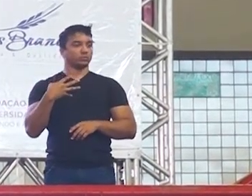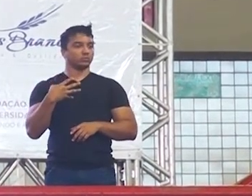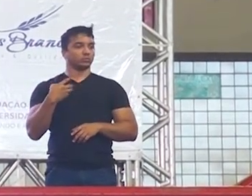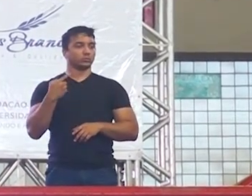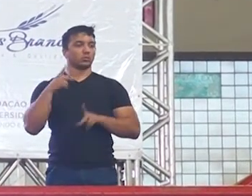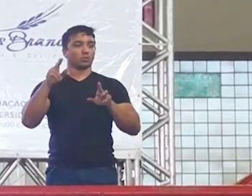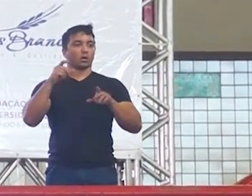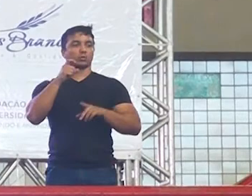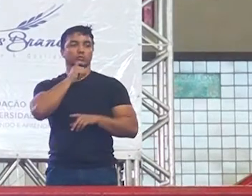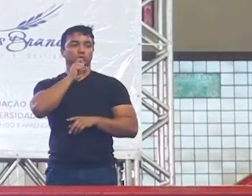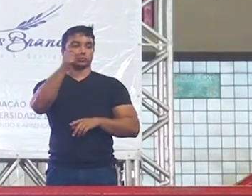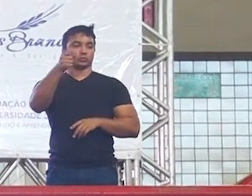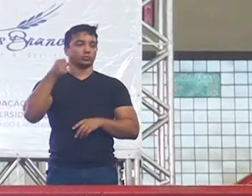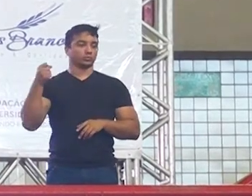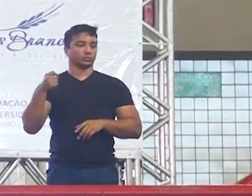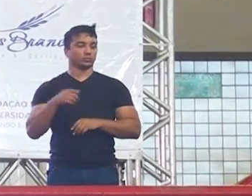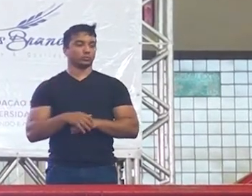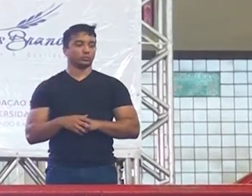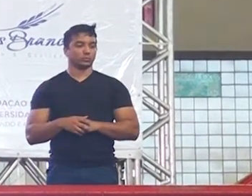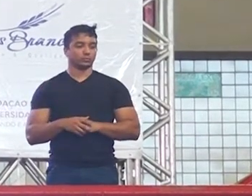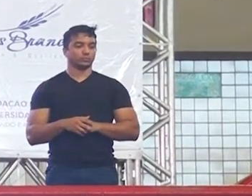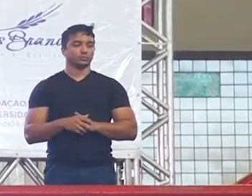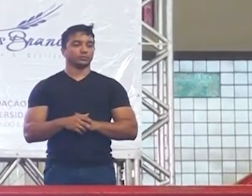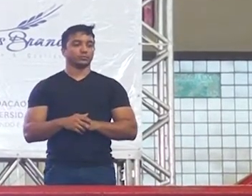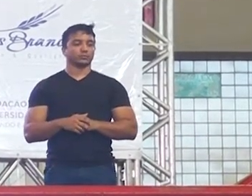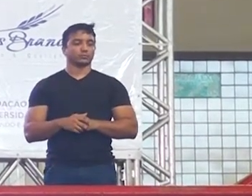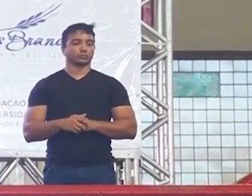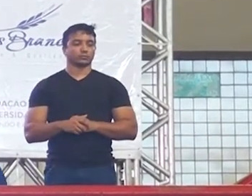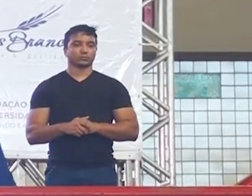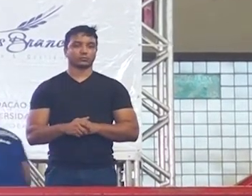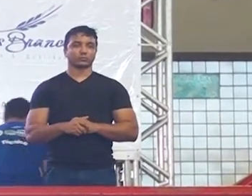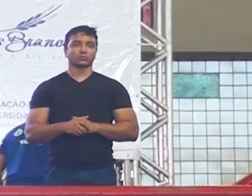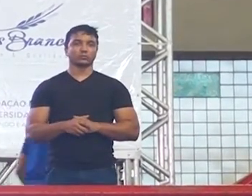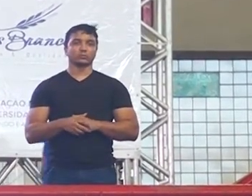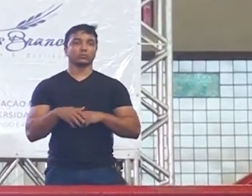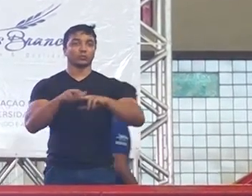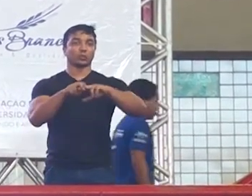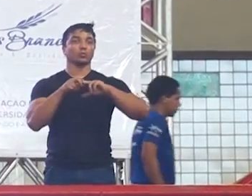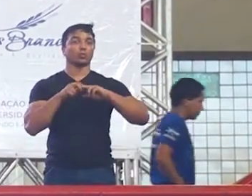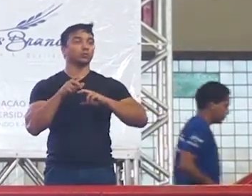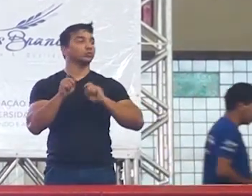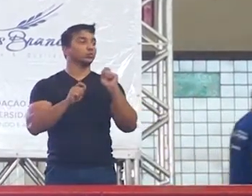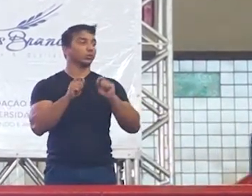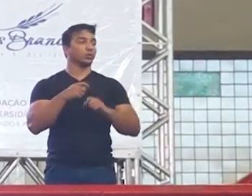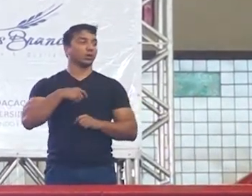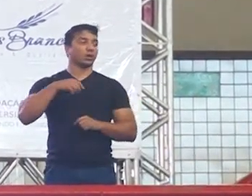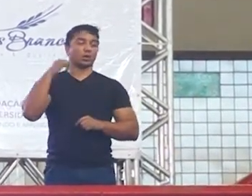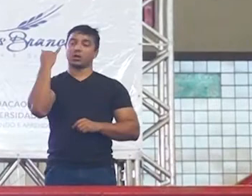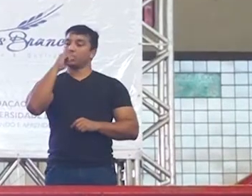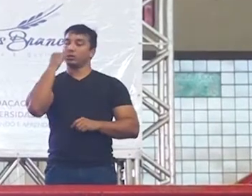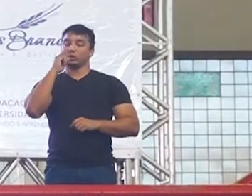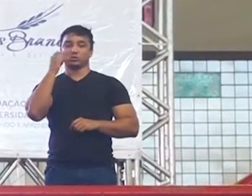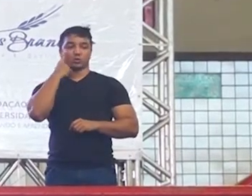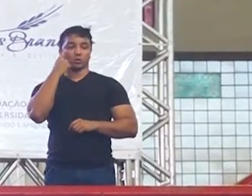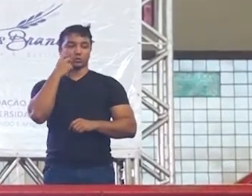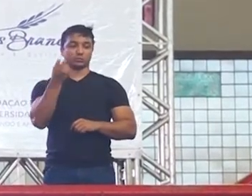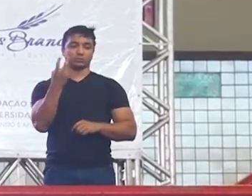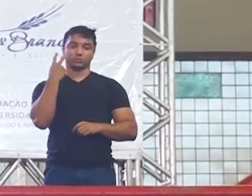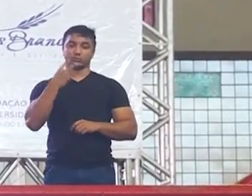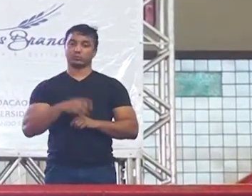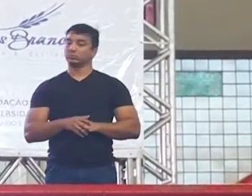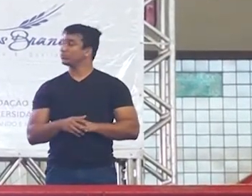dia. Em um dia são quantas horas? 24 horas. Por isso que fica energia, olha o que eu escrevi,